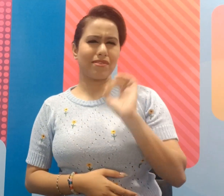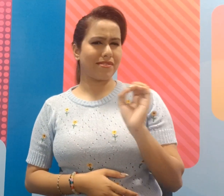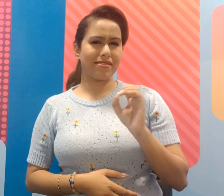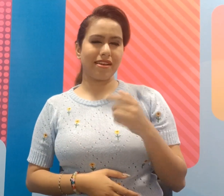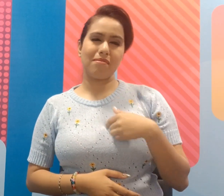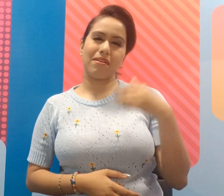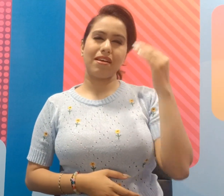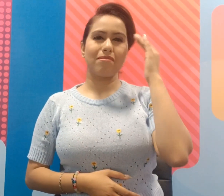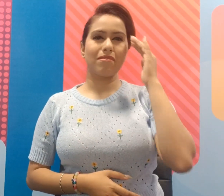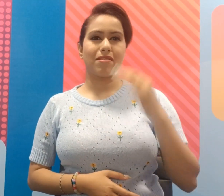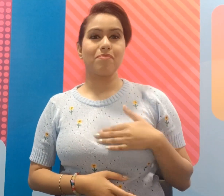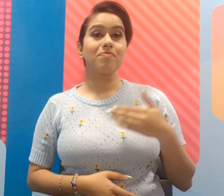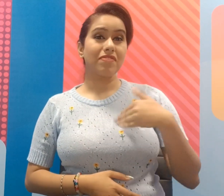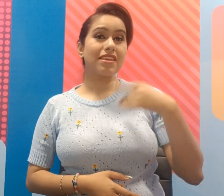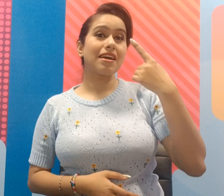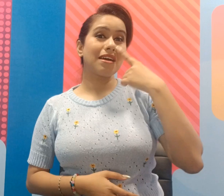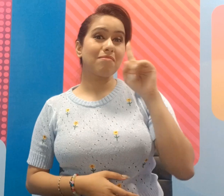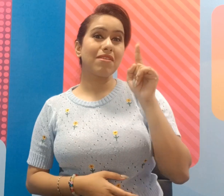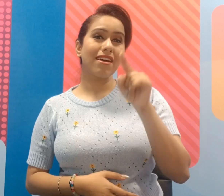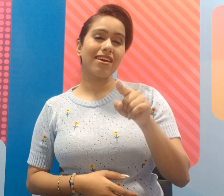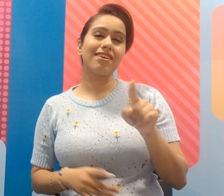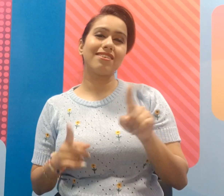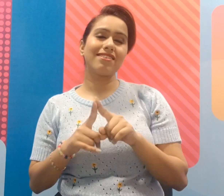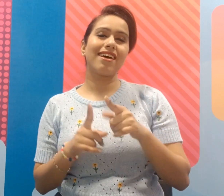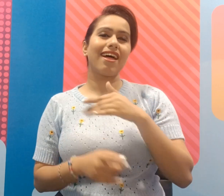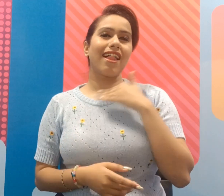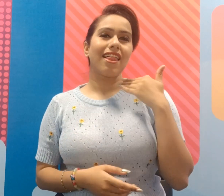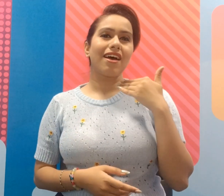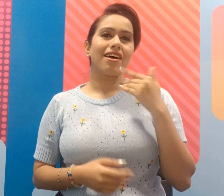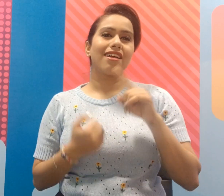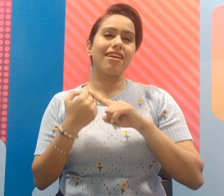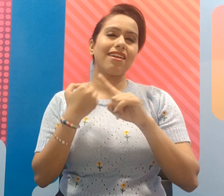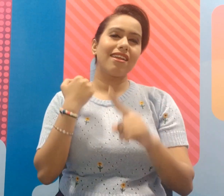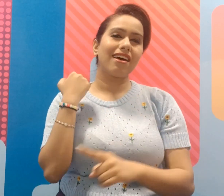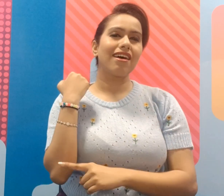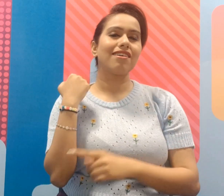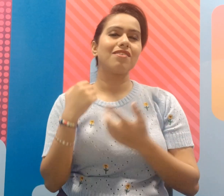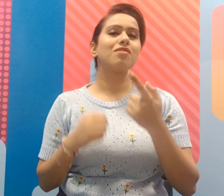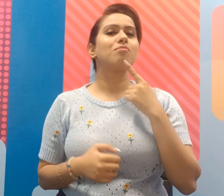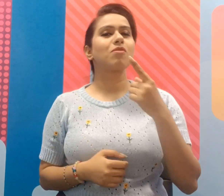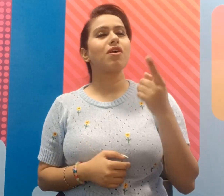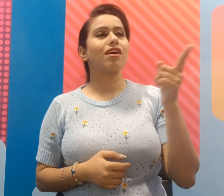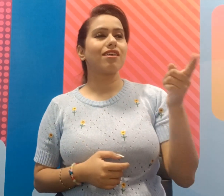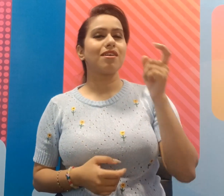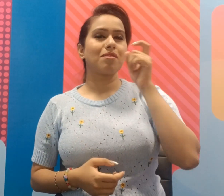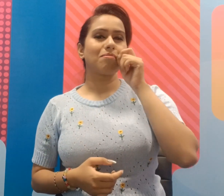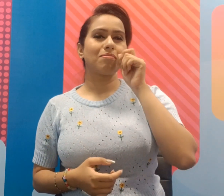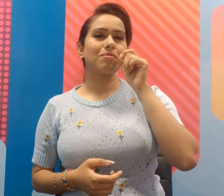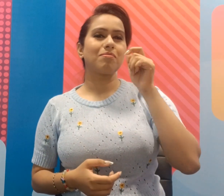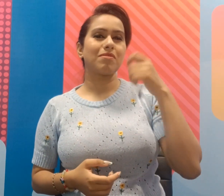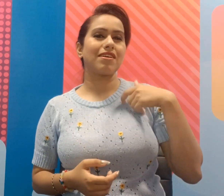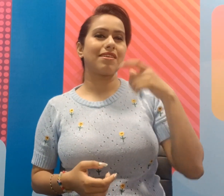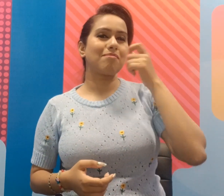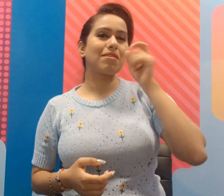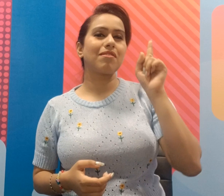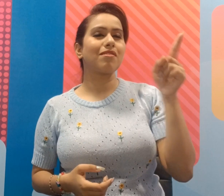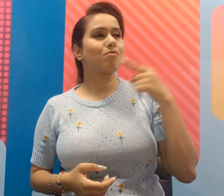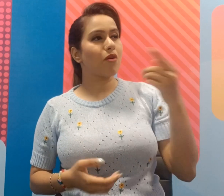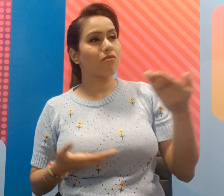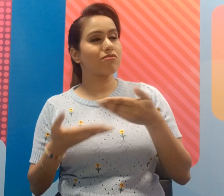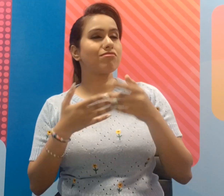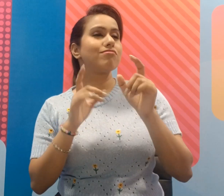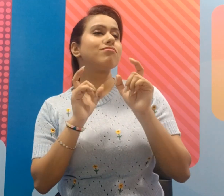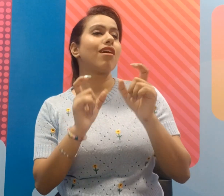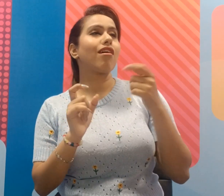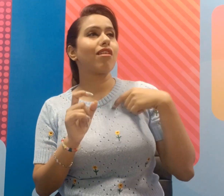जब अपने जीवन के अंतिम क्षणों में थी तो मेरे पिता से ही कहा था कि हमारे बच्चे का ख्याल रखना। प्रोफेसर दुखी, उन्होंने कहा